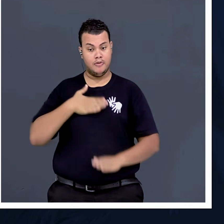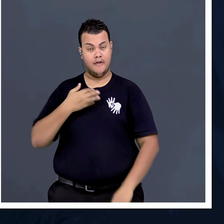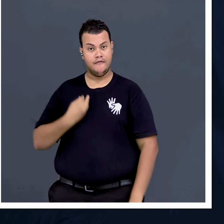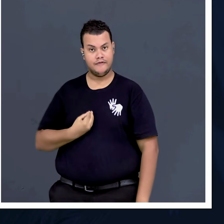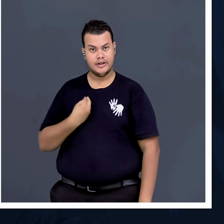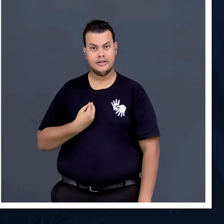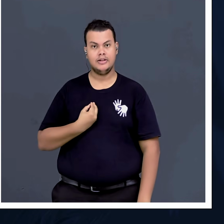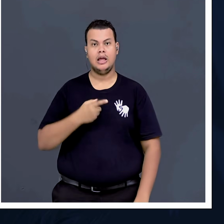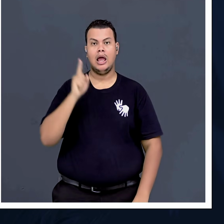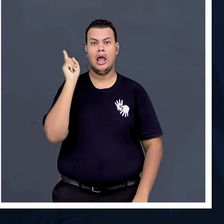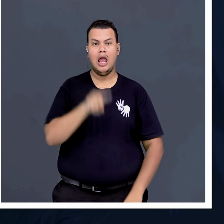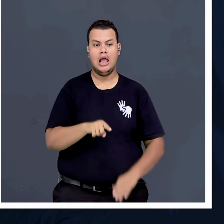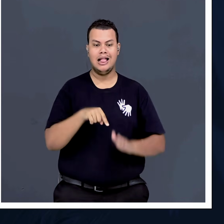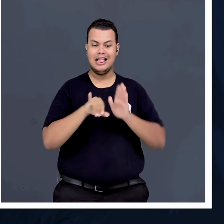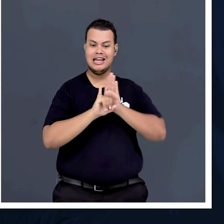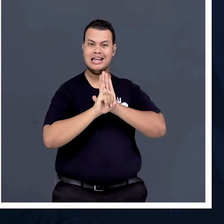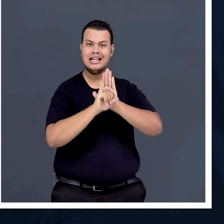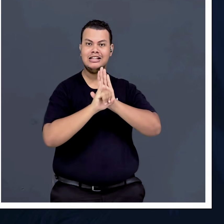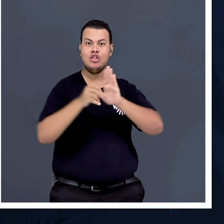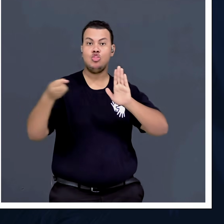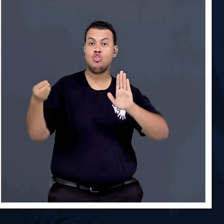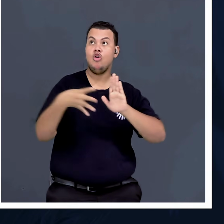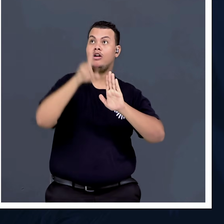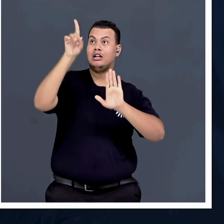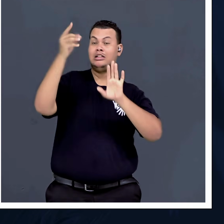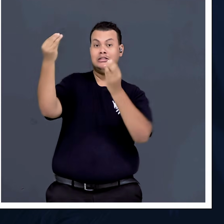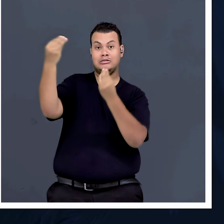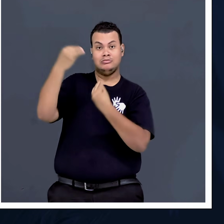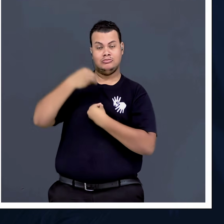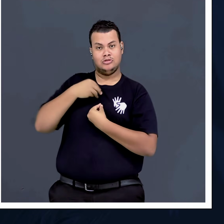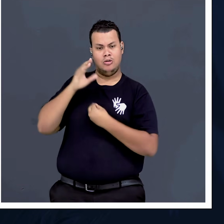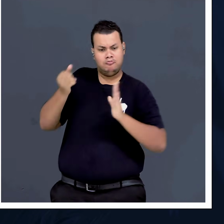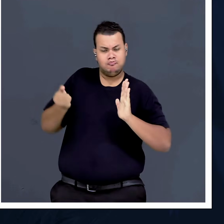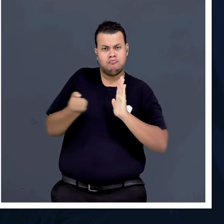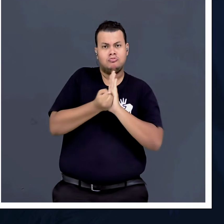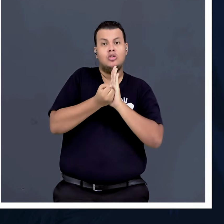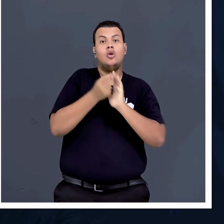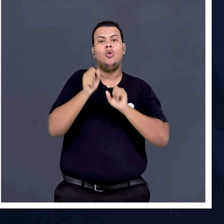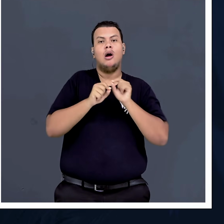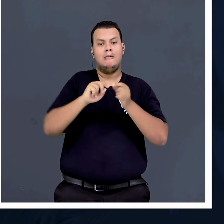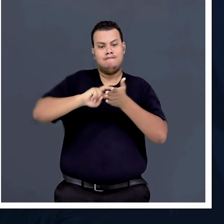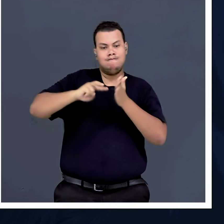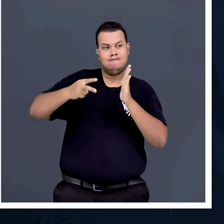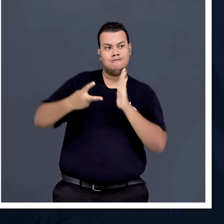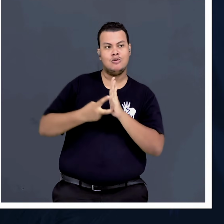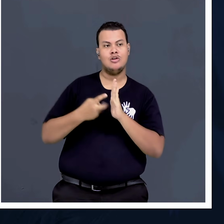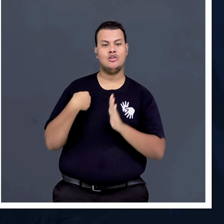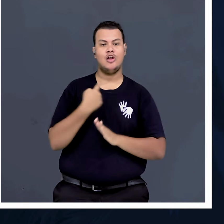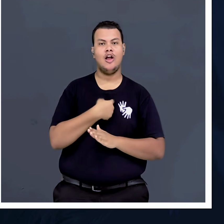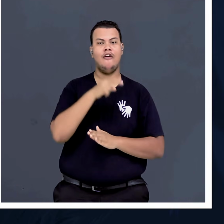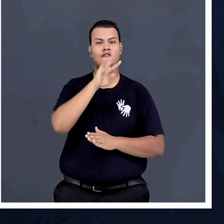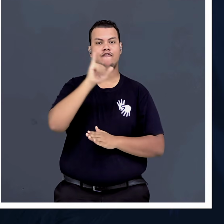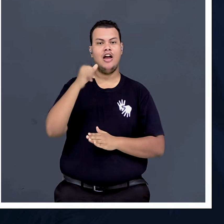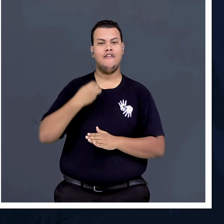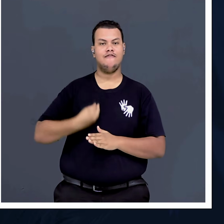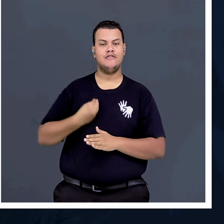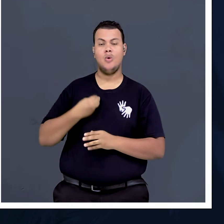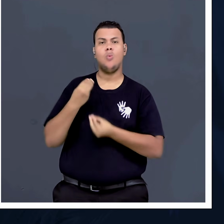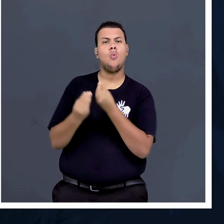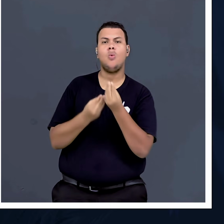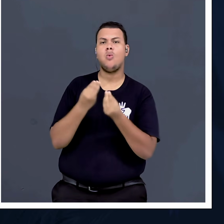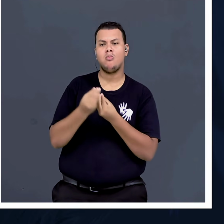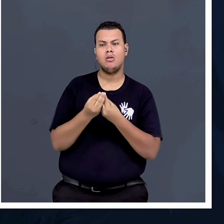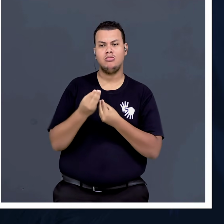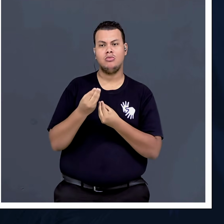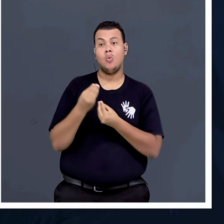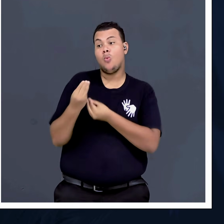mesmos, dessa identidade que Cristo já afirmou sobre as nossas vidas, define como nós vamos viver,